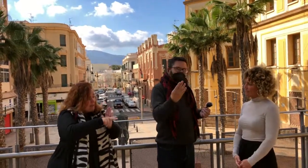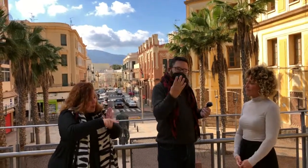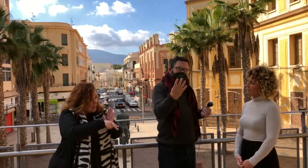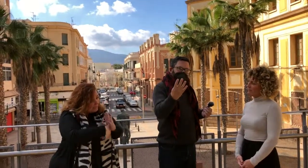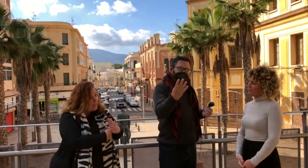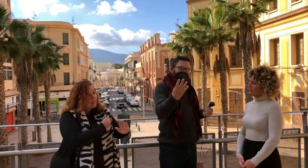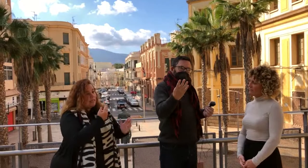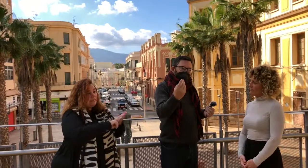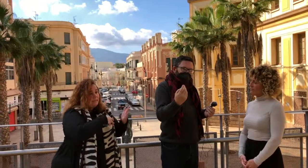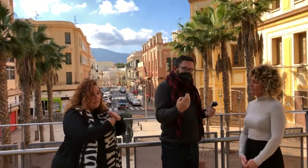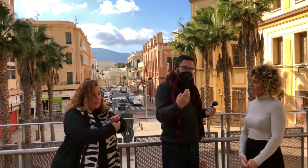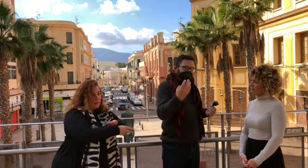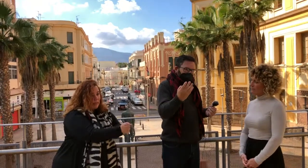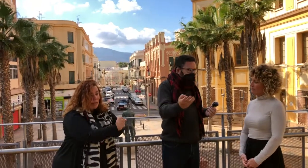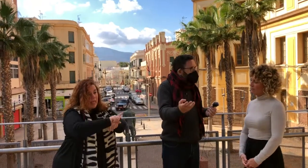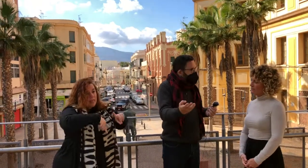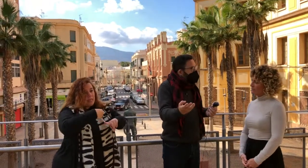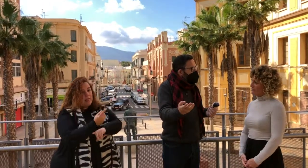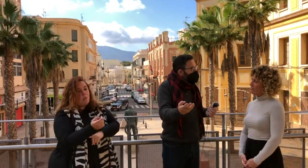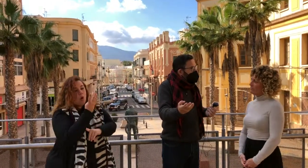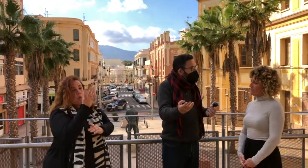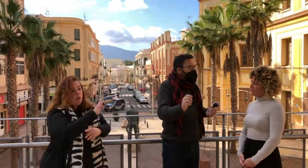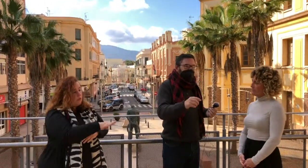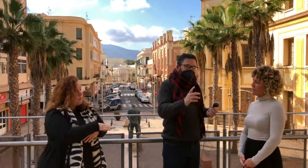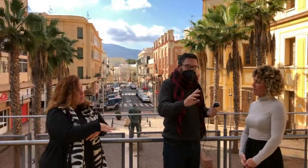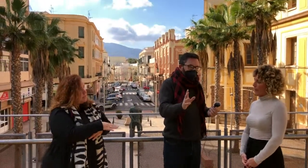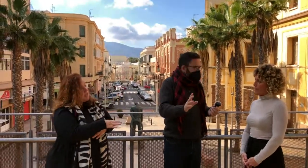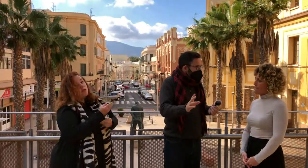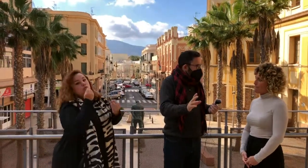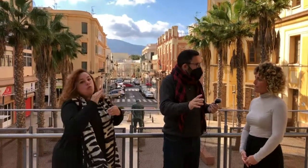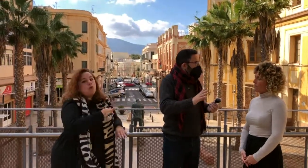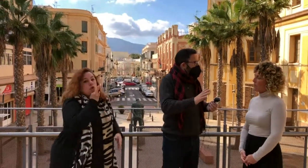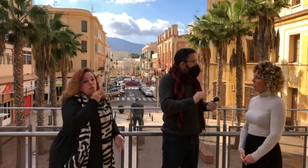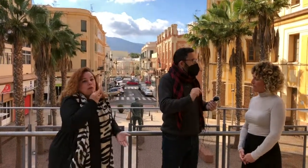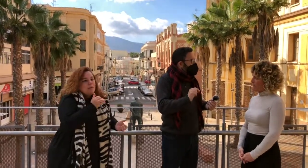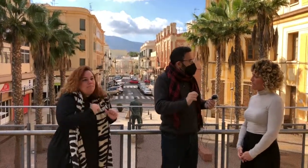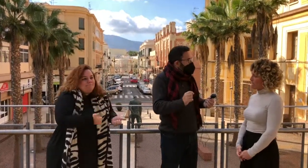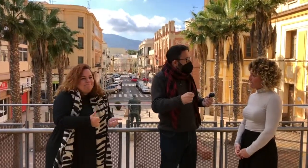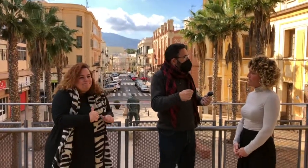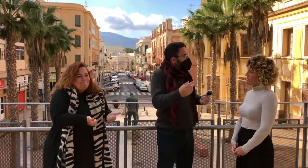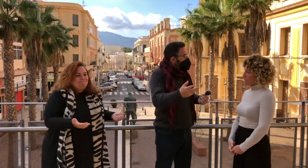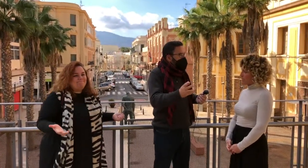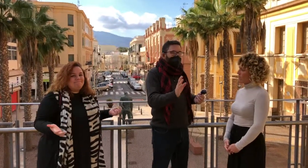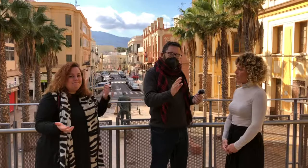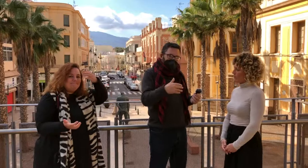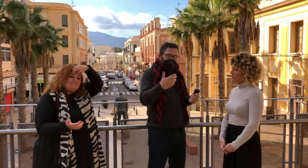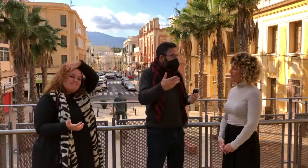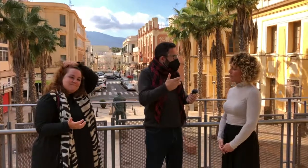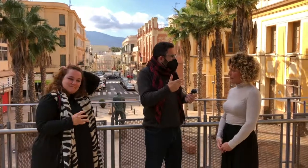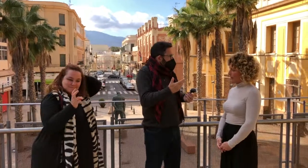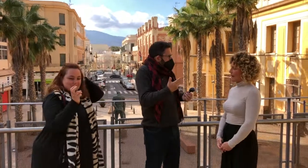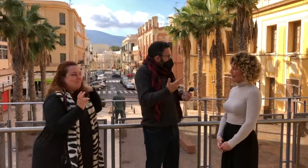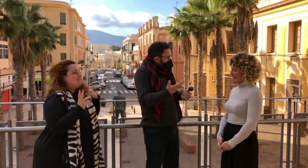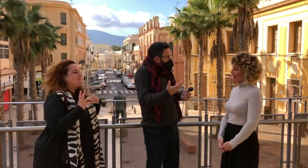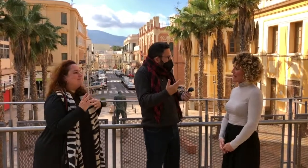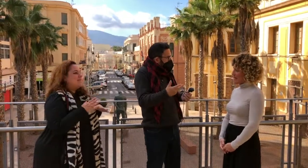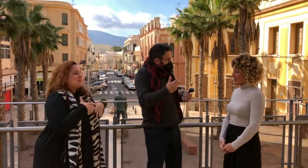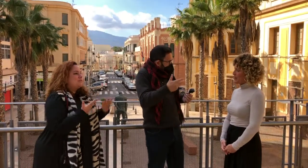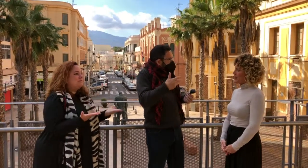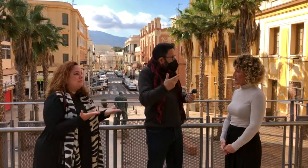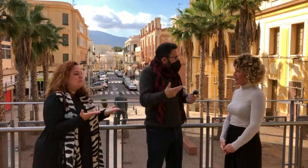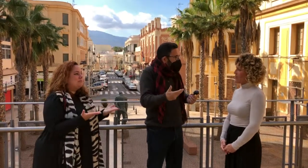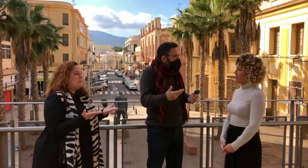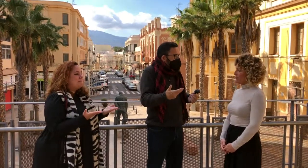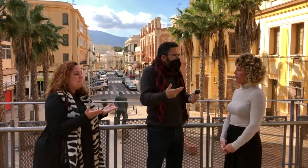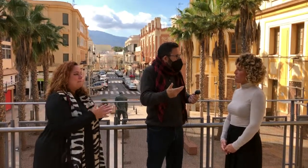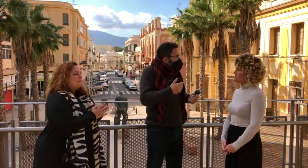y 4 meses con una posible solución. Y todavía no llega. Y tenemos que decir, no, está empezándose una especie de justificación que tenemos